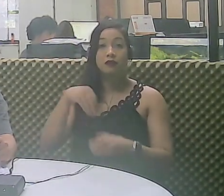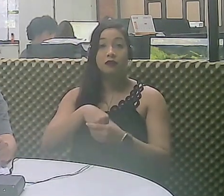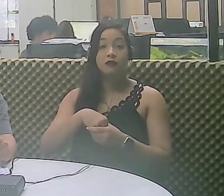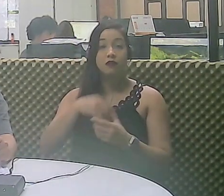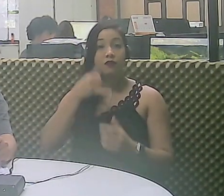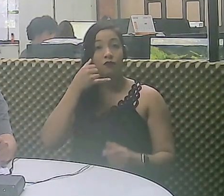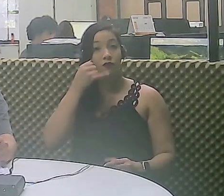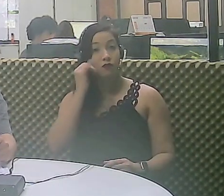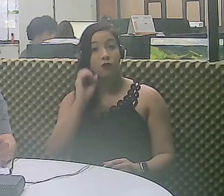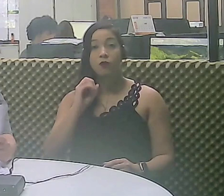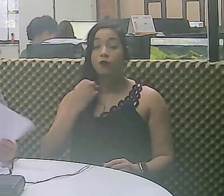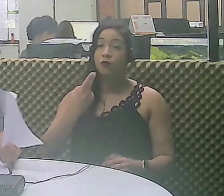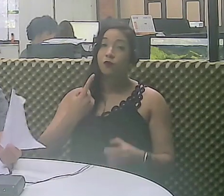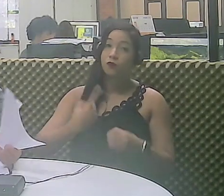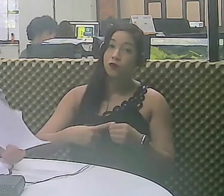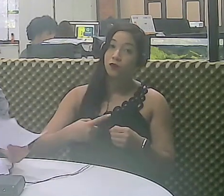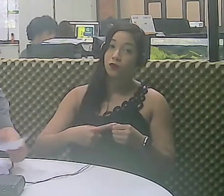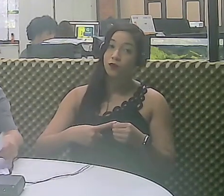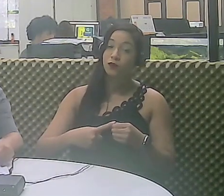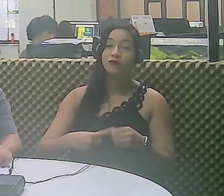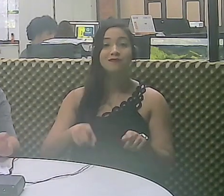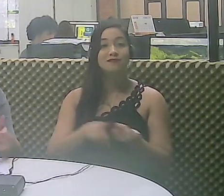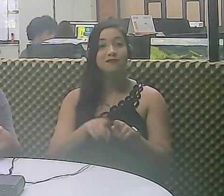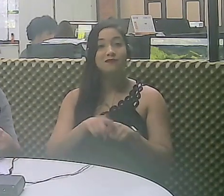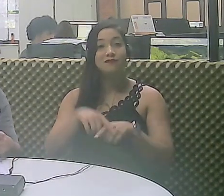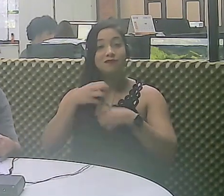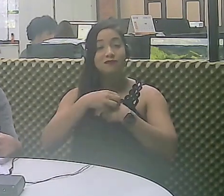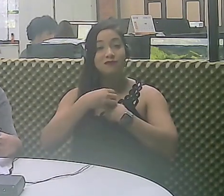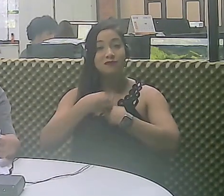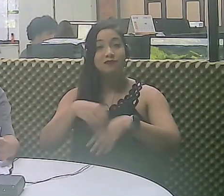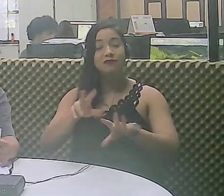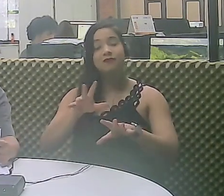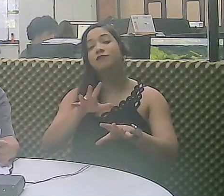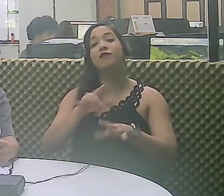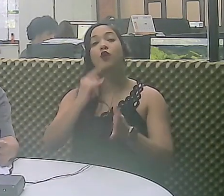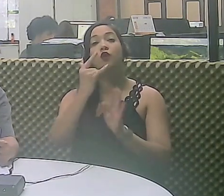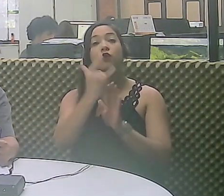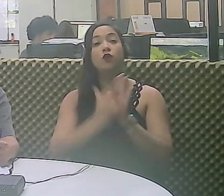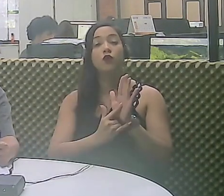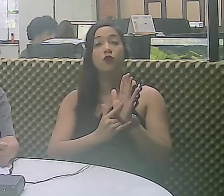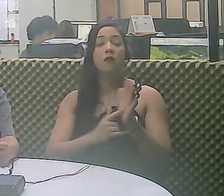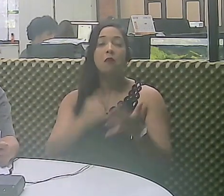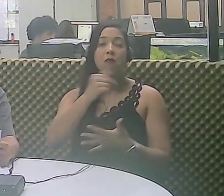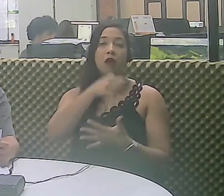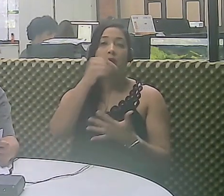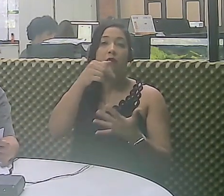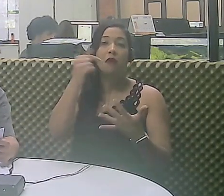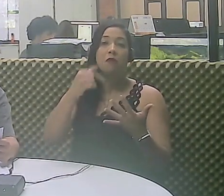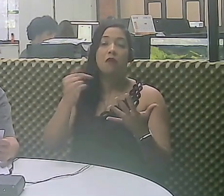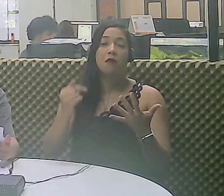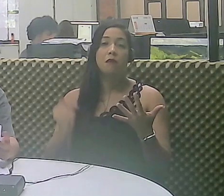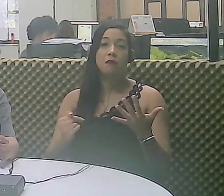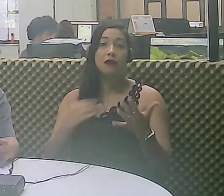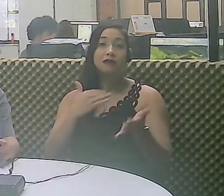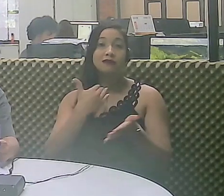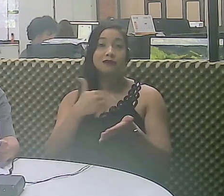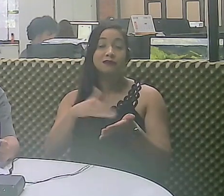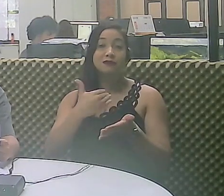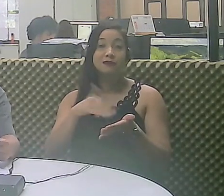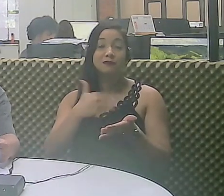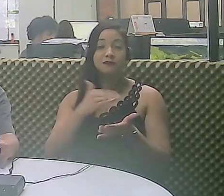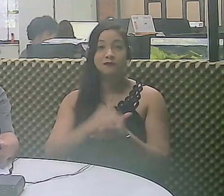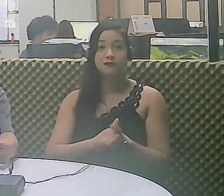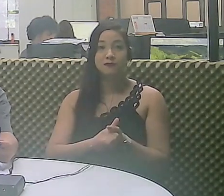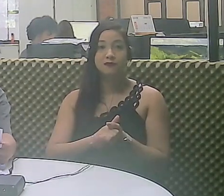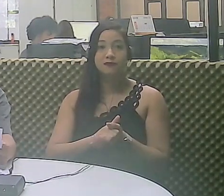zonas rural e urbana, e ao transporte de passageiros, documentos e outros serviços demandados pela Secretaria.